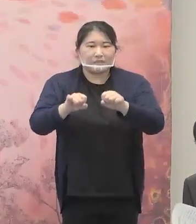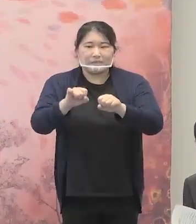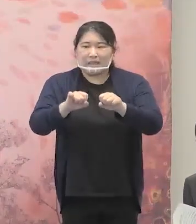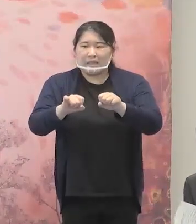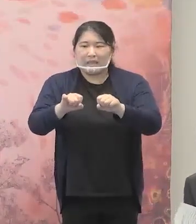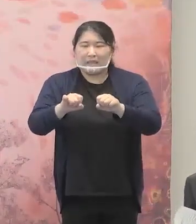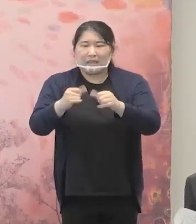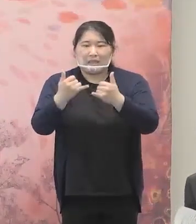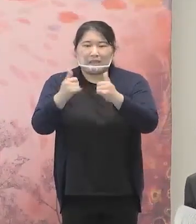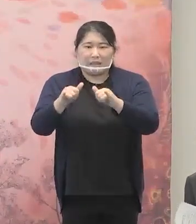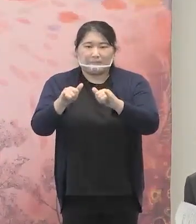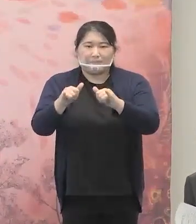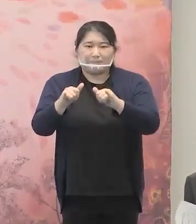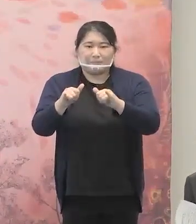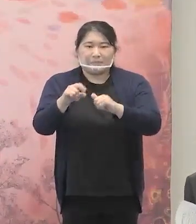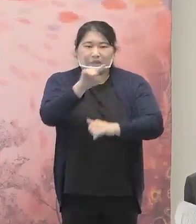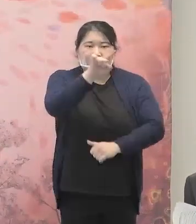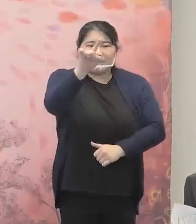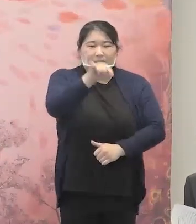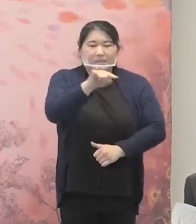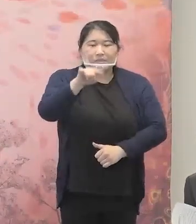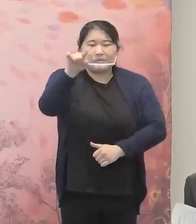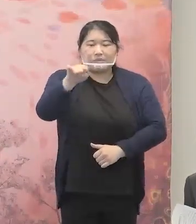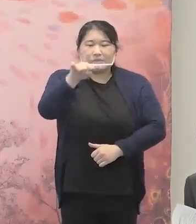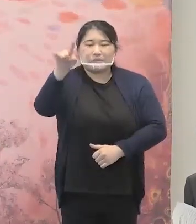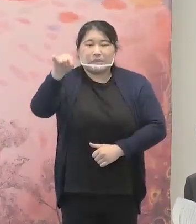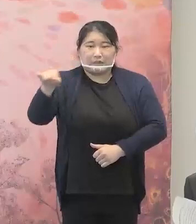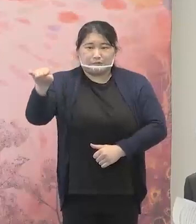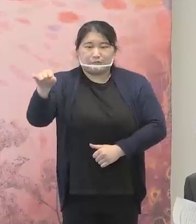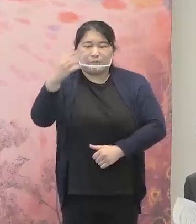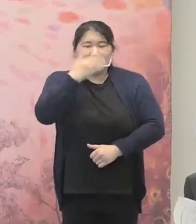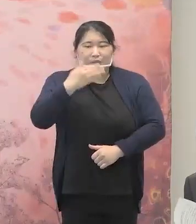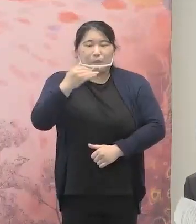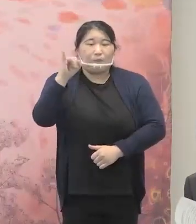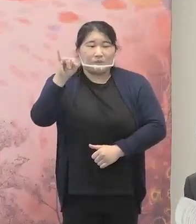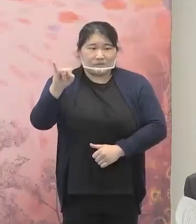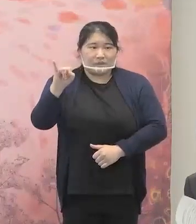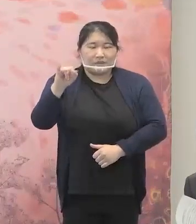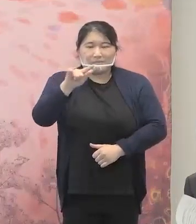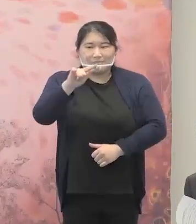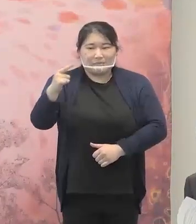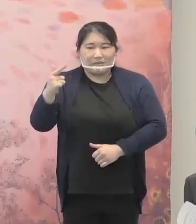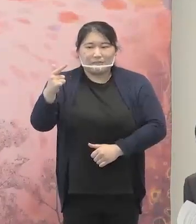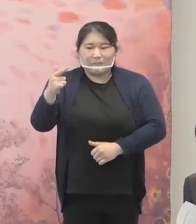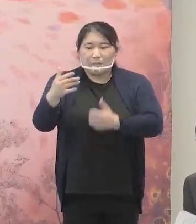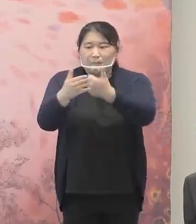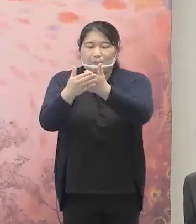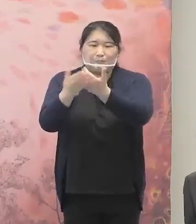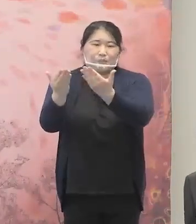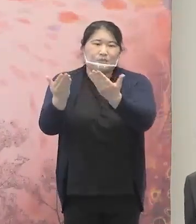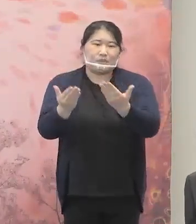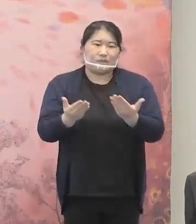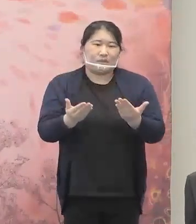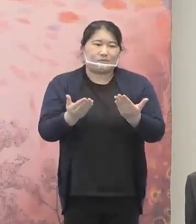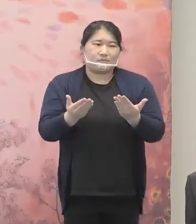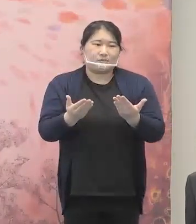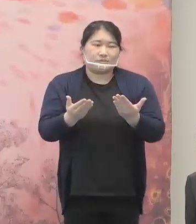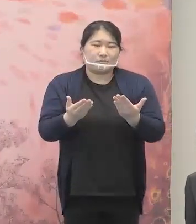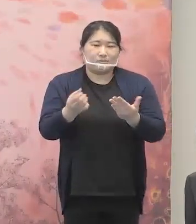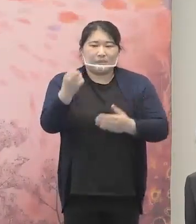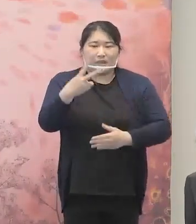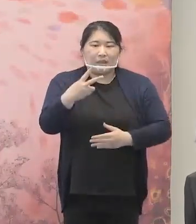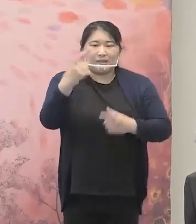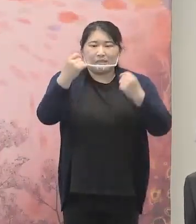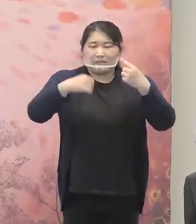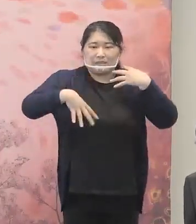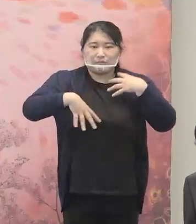として日本航空 JAL さんからおいでいただいている佐藤由紀子さんにもパーソナリティに入っていただいたり、市内大学生をお招き